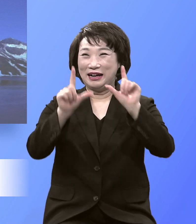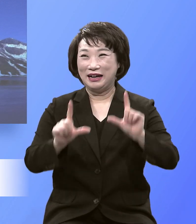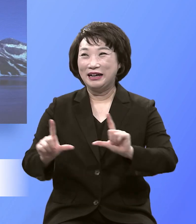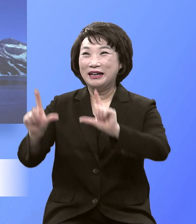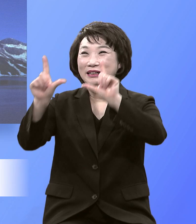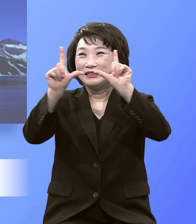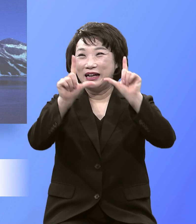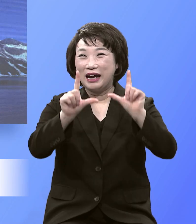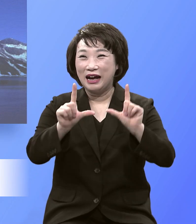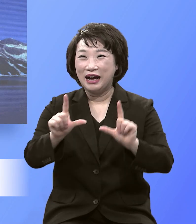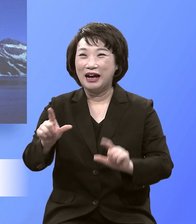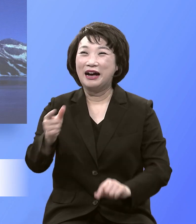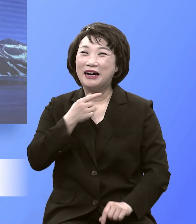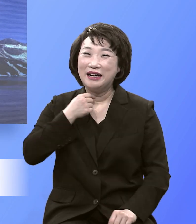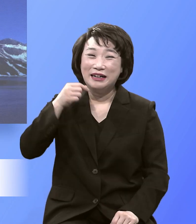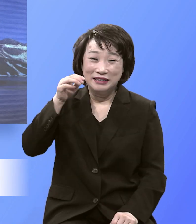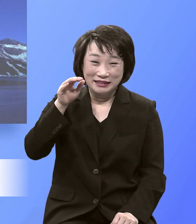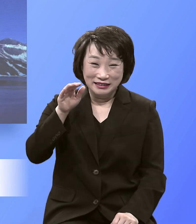내가